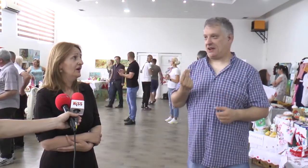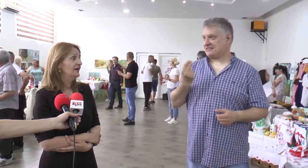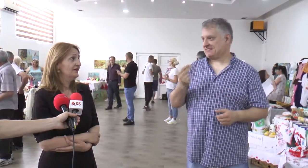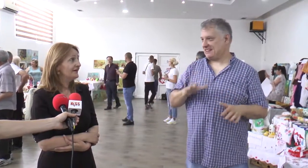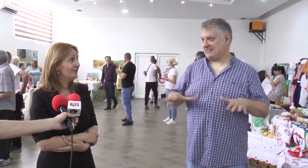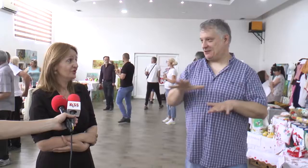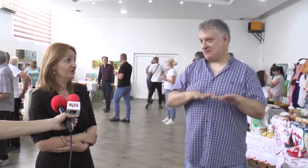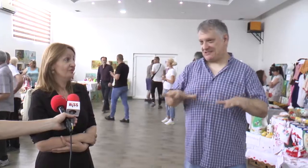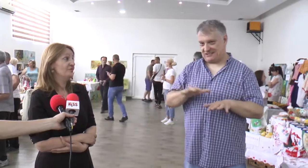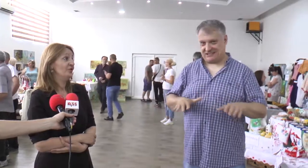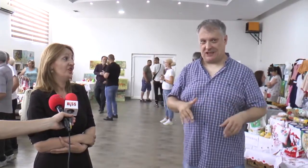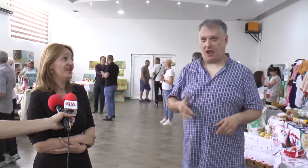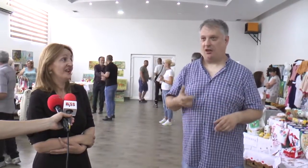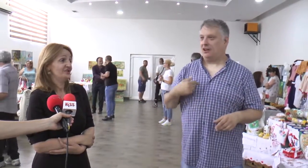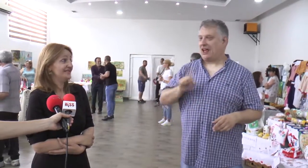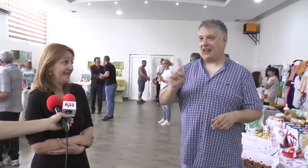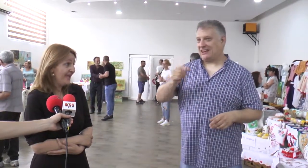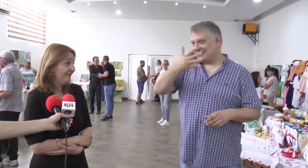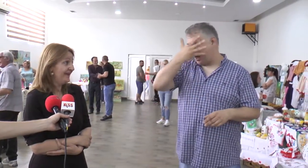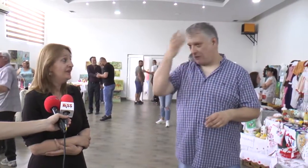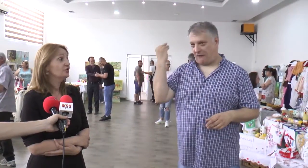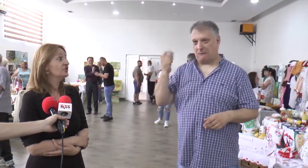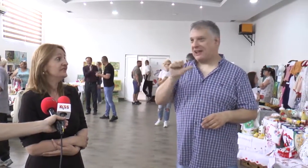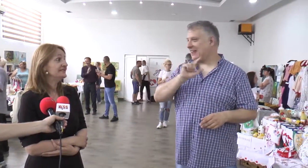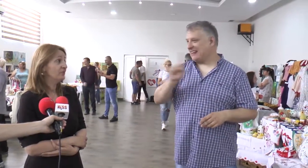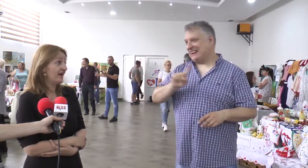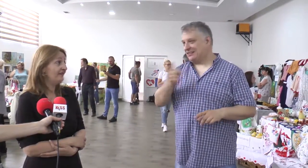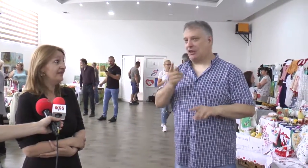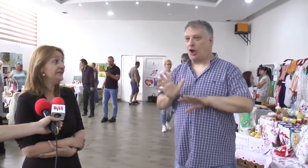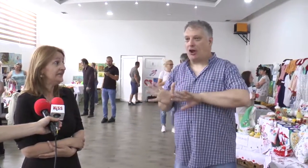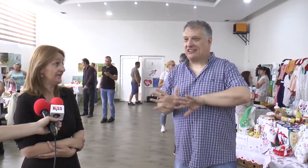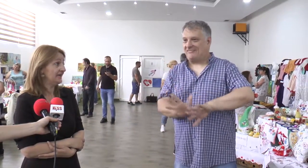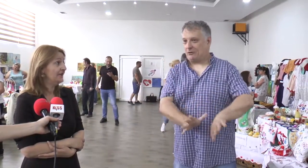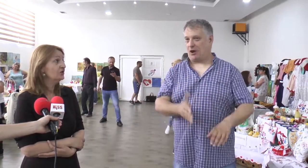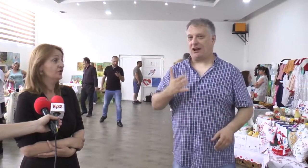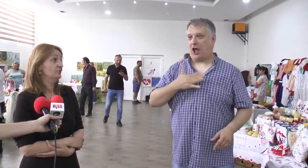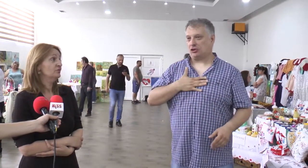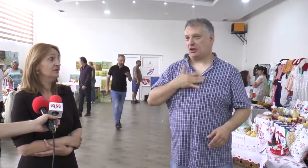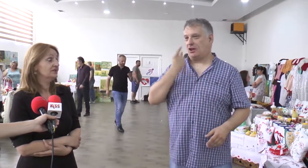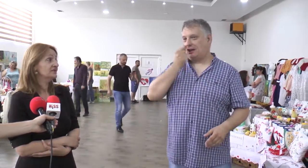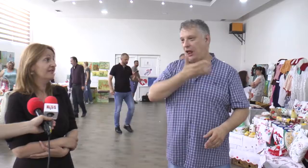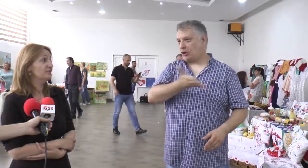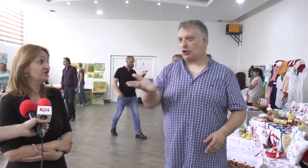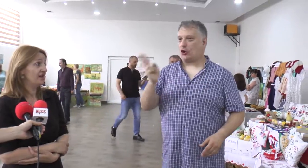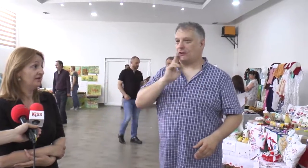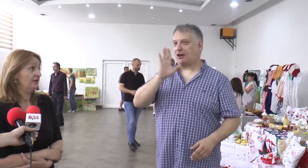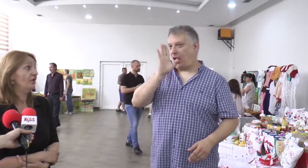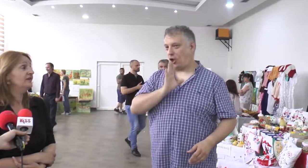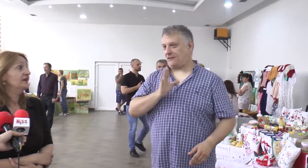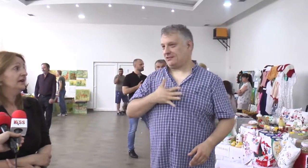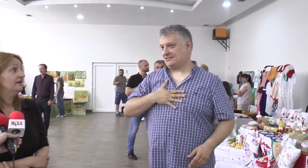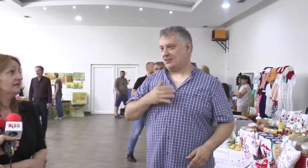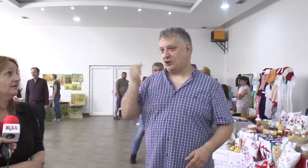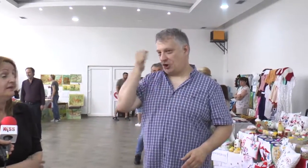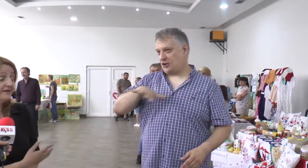Naravno, Kosovo i Metohija je naša zemlja, to se ne zaboravlja nikada, to ne možemo nikada ostaviti po strani, jer